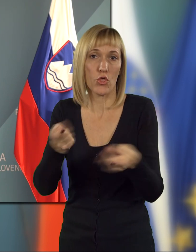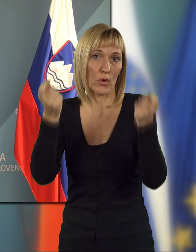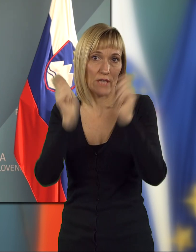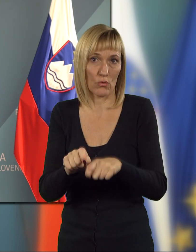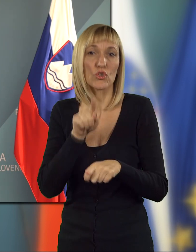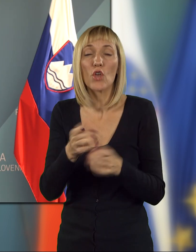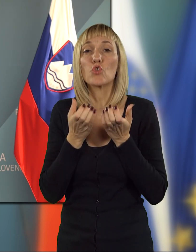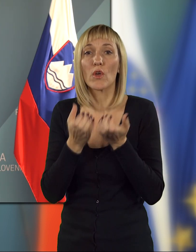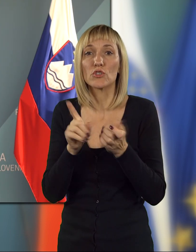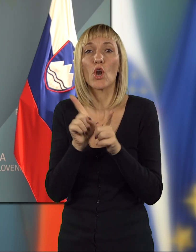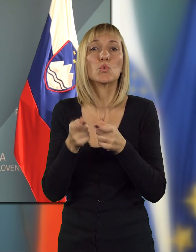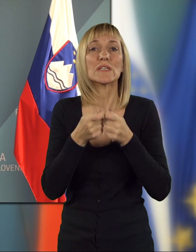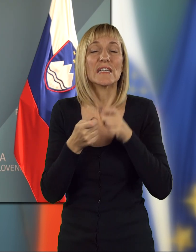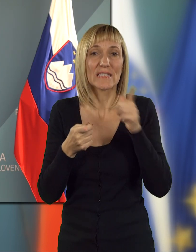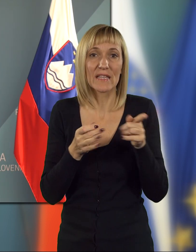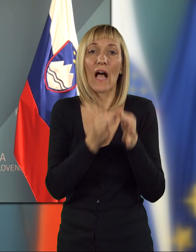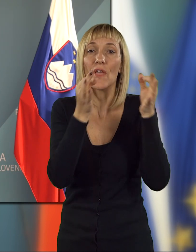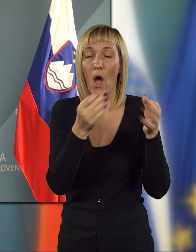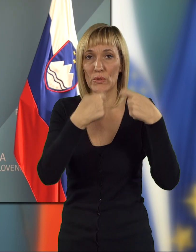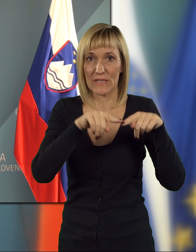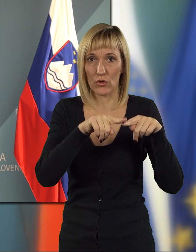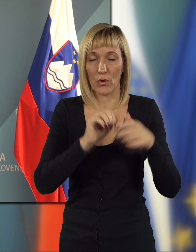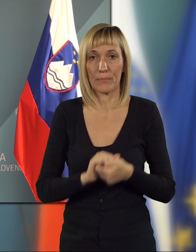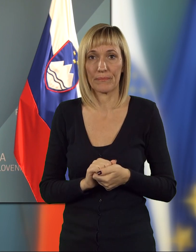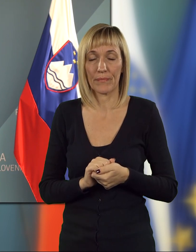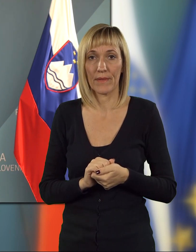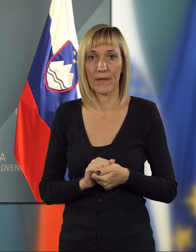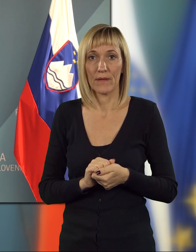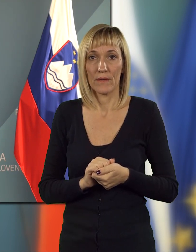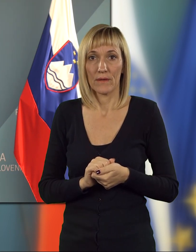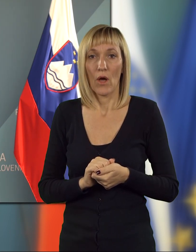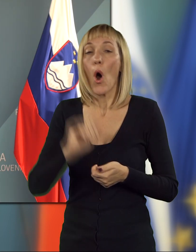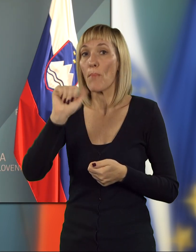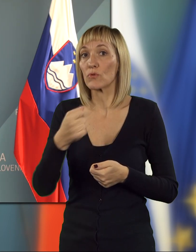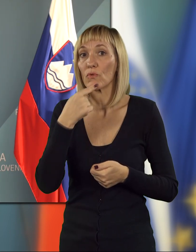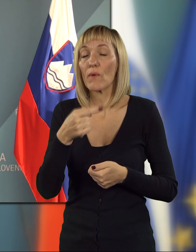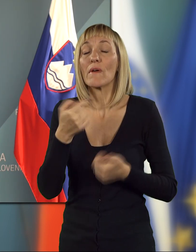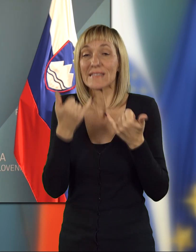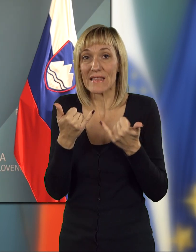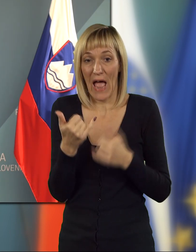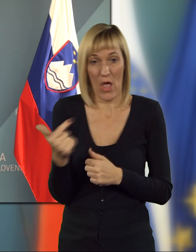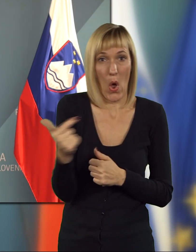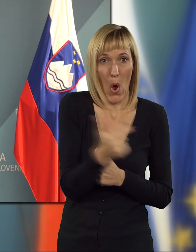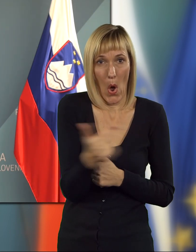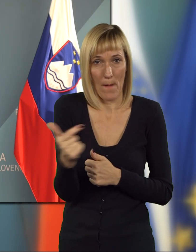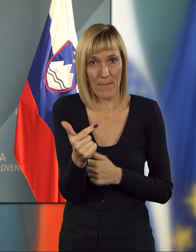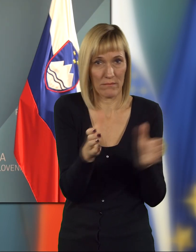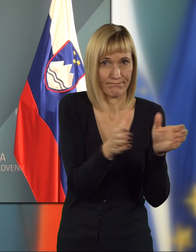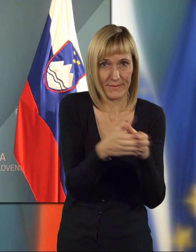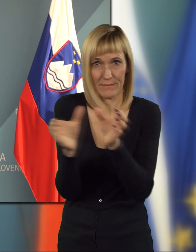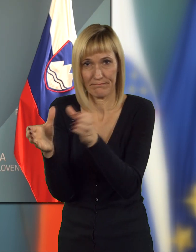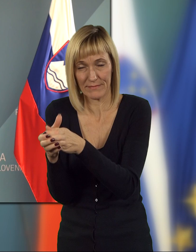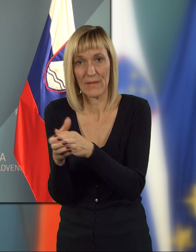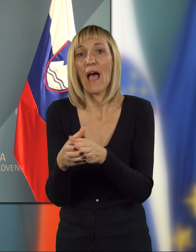seveda želja tudi sindikatov javnega sektorja. Gremo, ponavljam, v dialog,